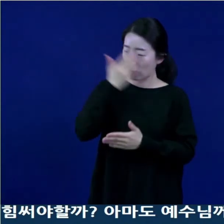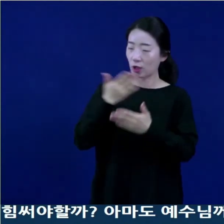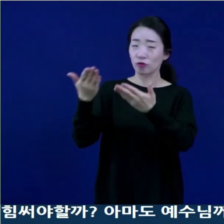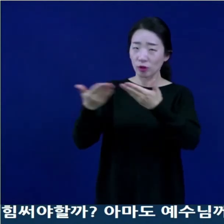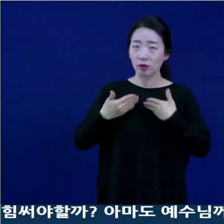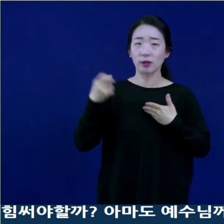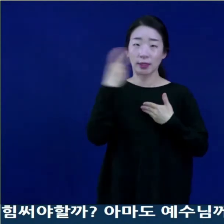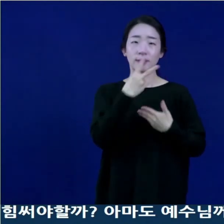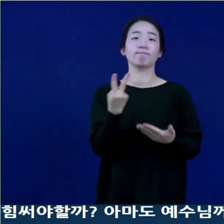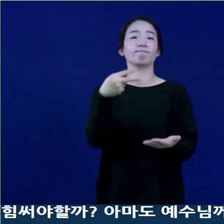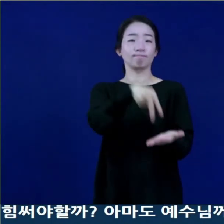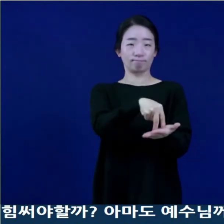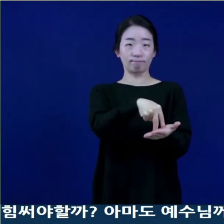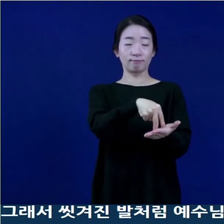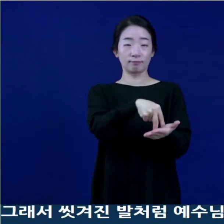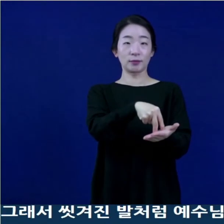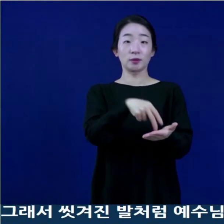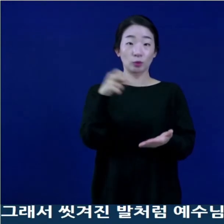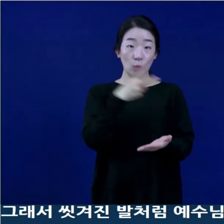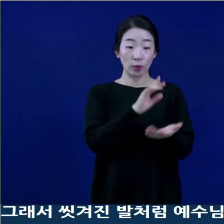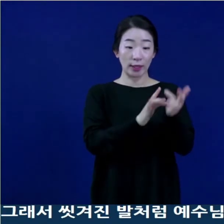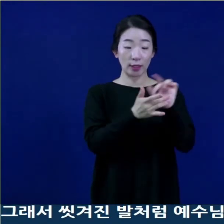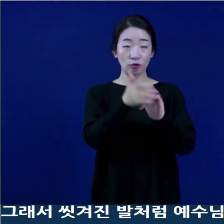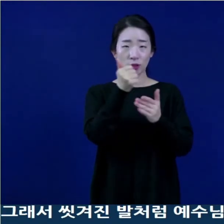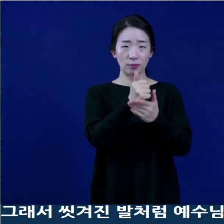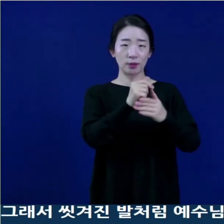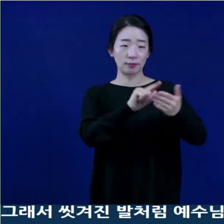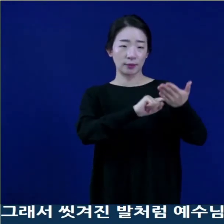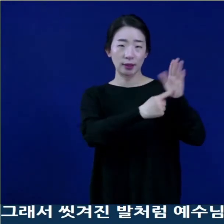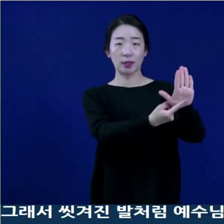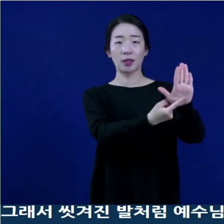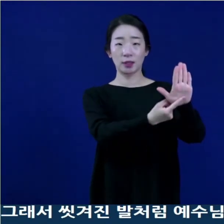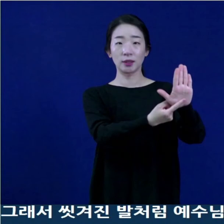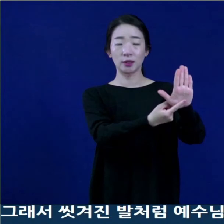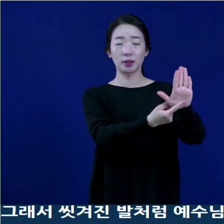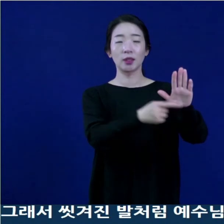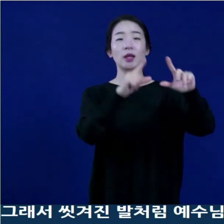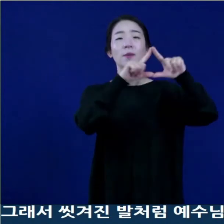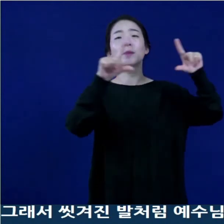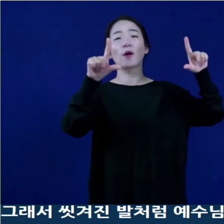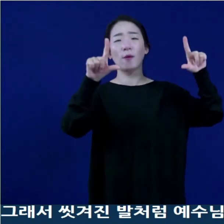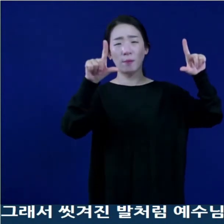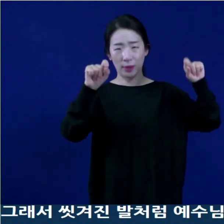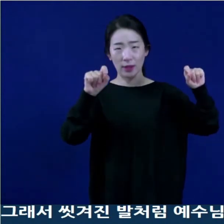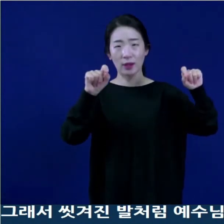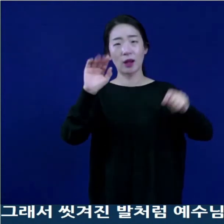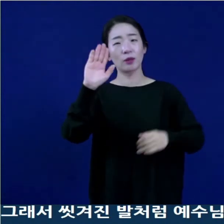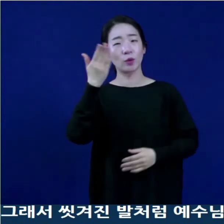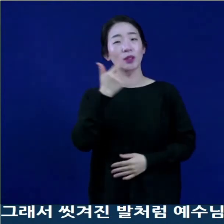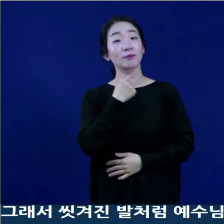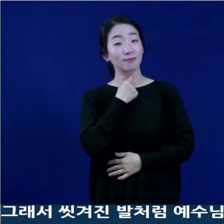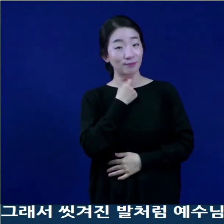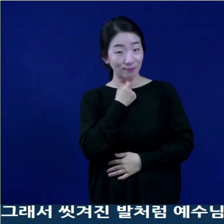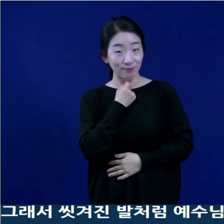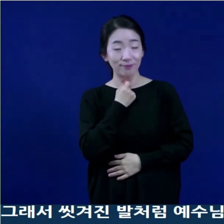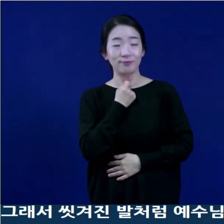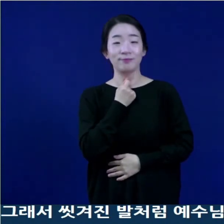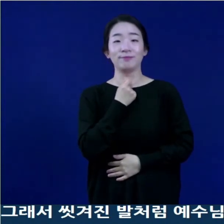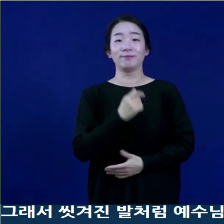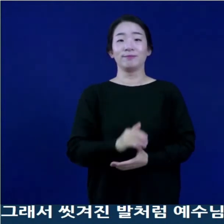모습이 예수님을 세상에 드러내는 명패가 될 수 있지 않을까. 사랑하는